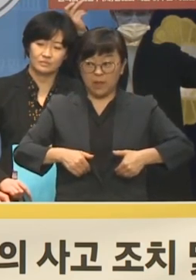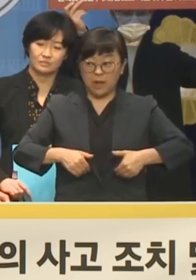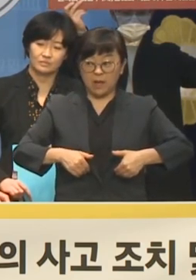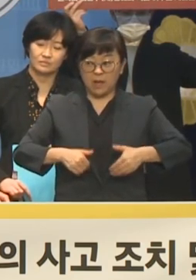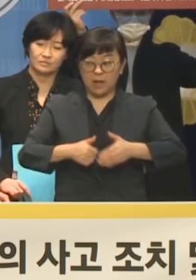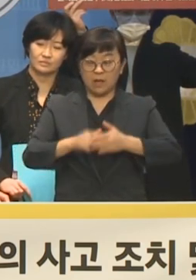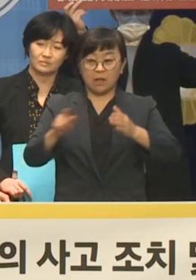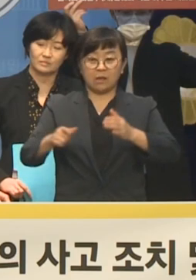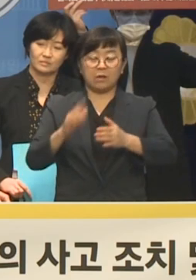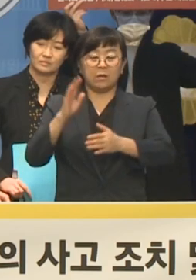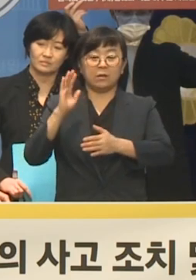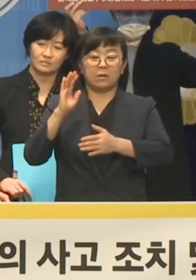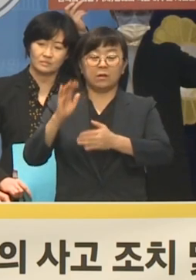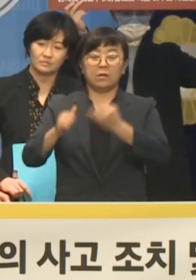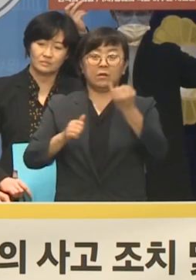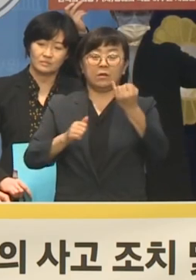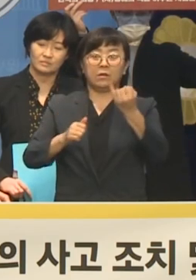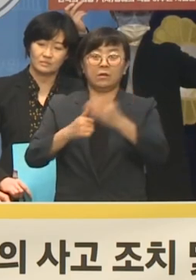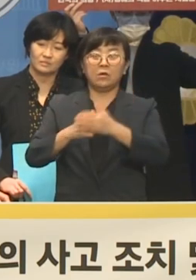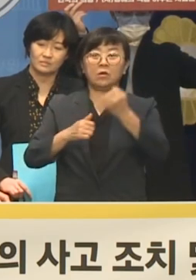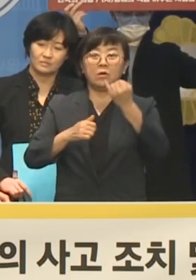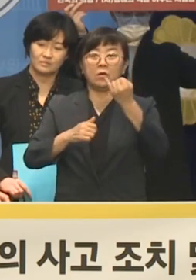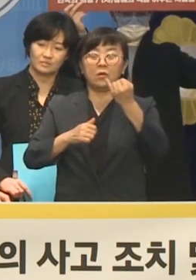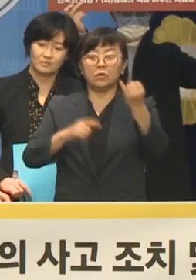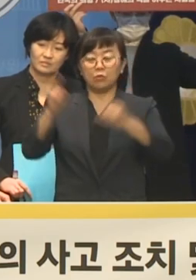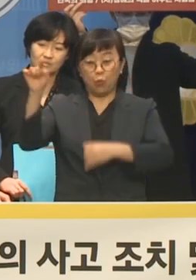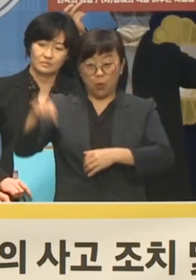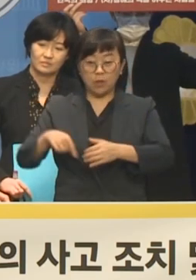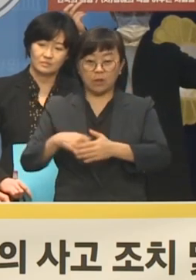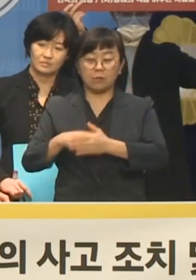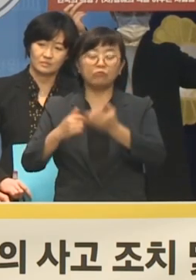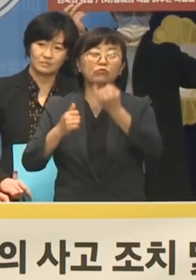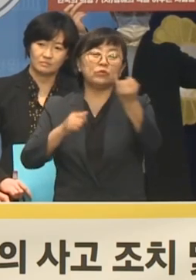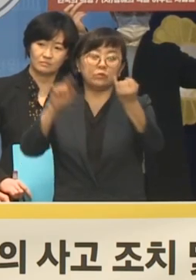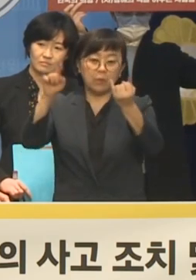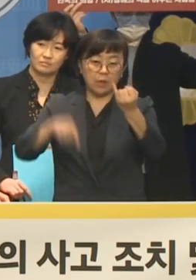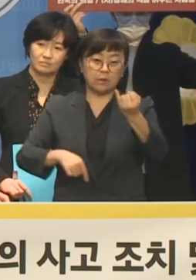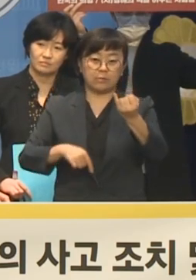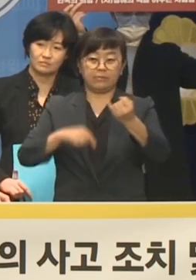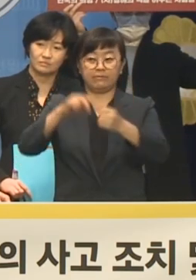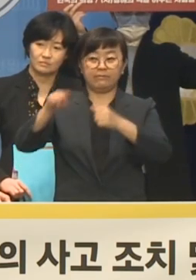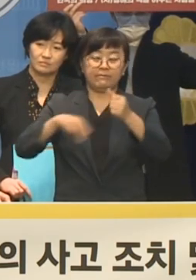형수님이 일본으로 오셔야 한다는 상황임을 전해 들었습니다.